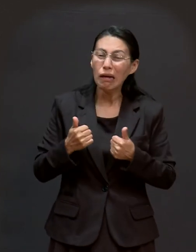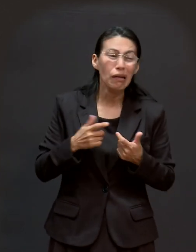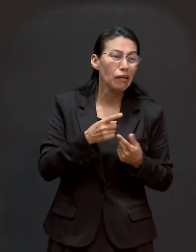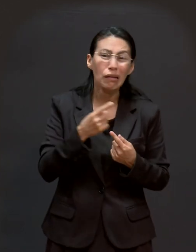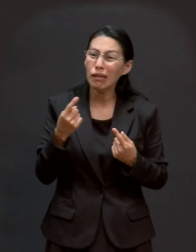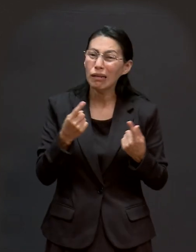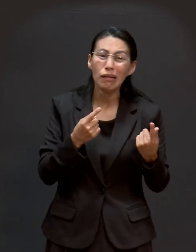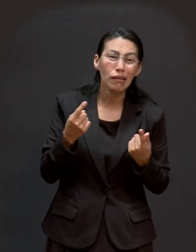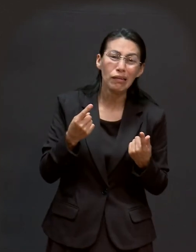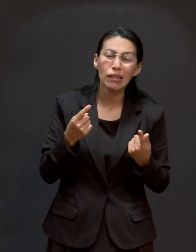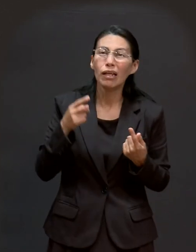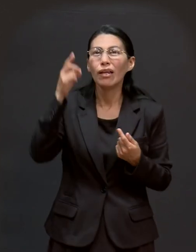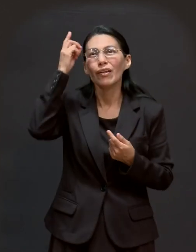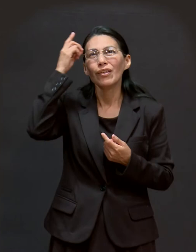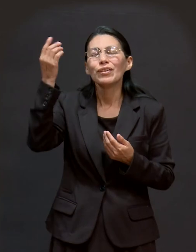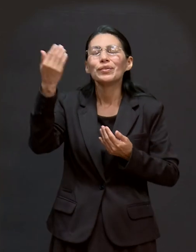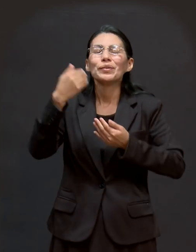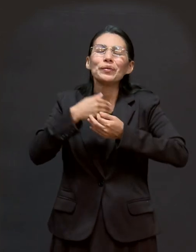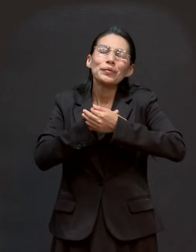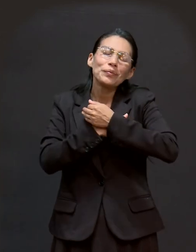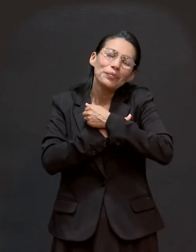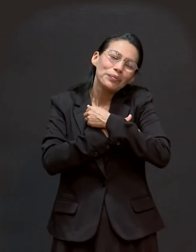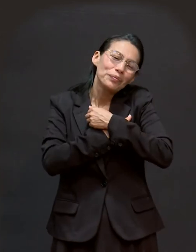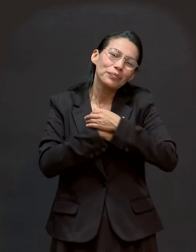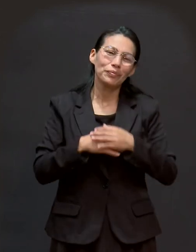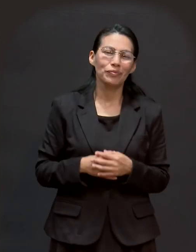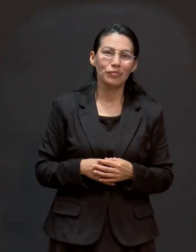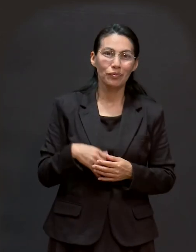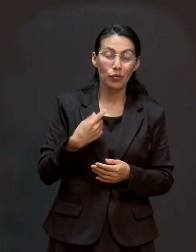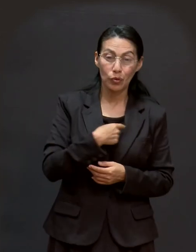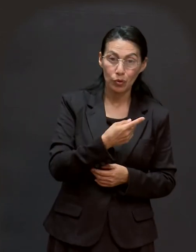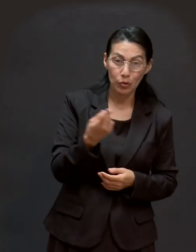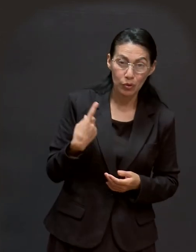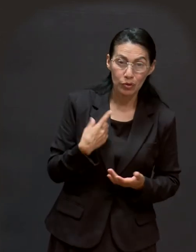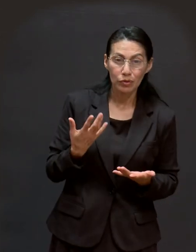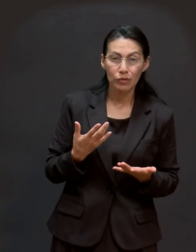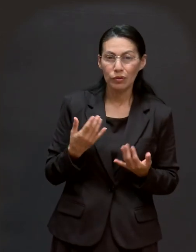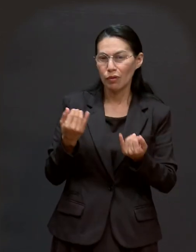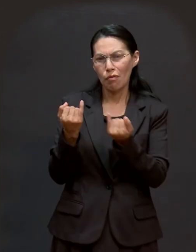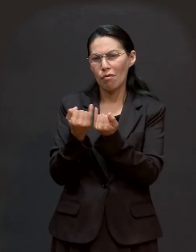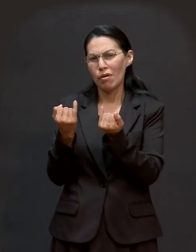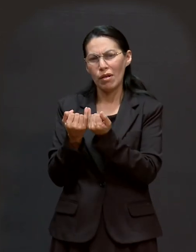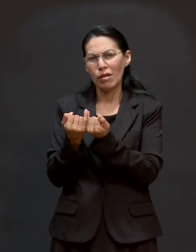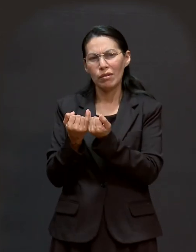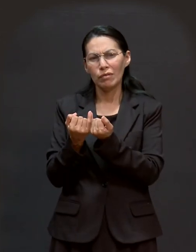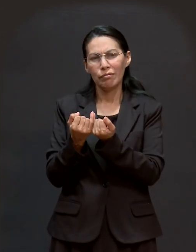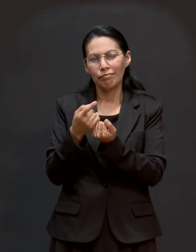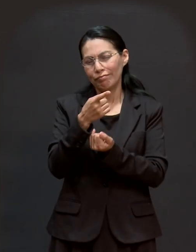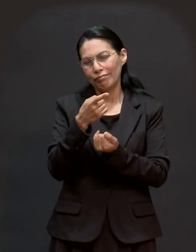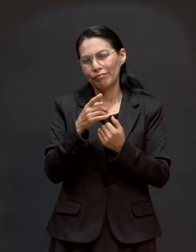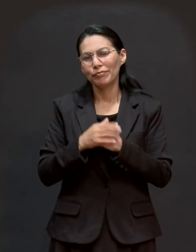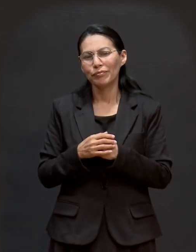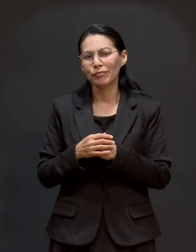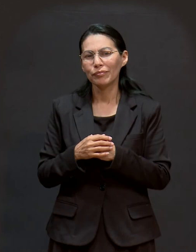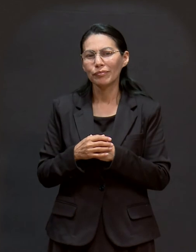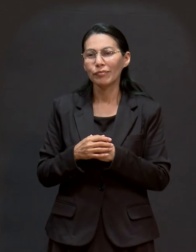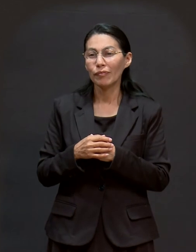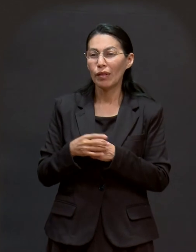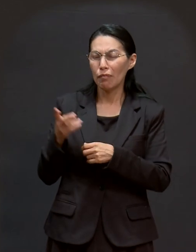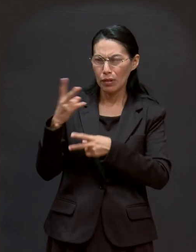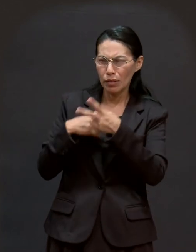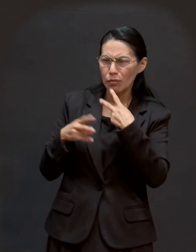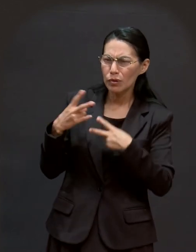a donde corro ahora no nosotros vivimos una situación muy parecida a la de iván con mi esposa vinimos de